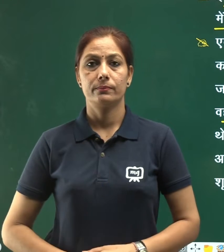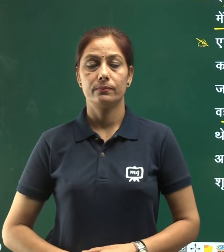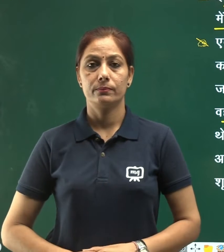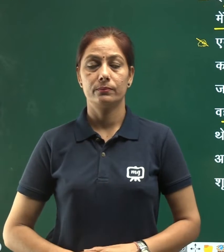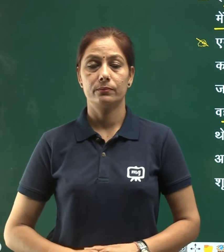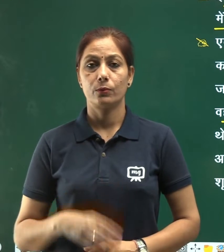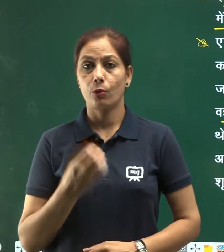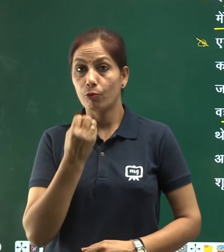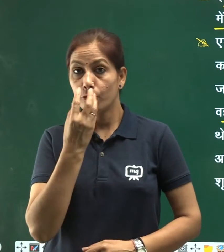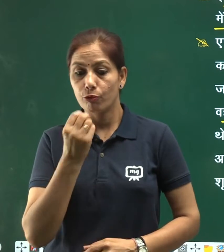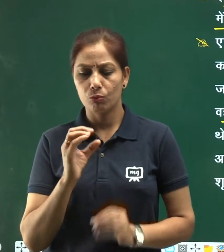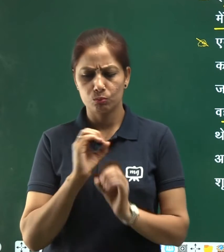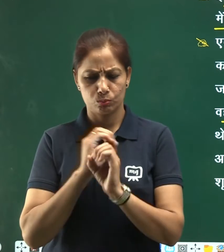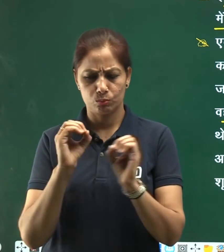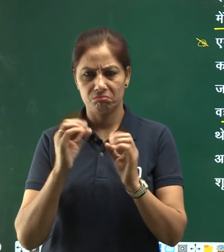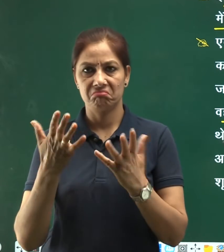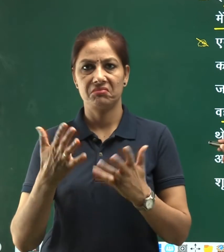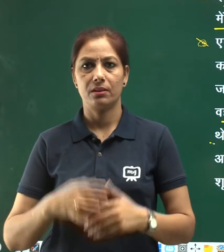फूल नहीं थे।